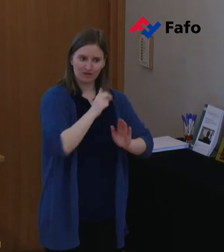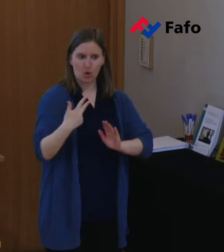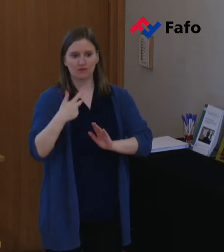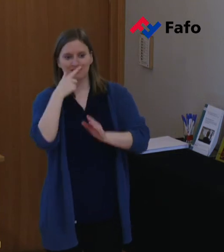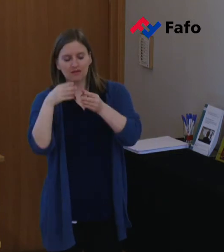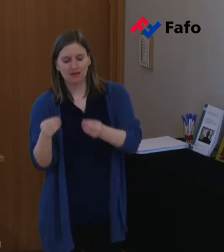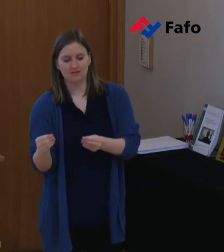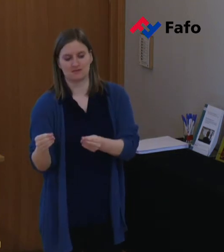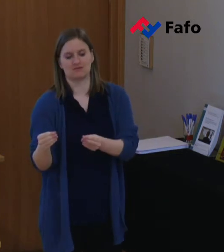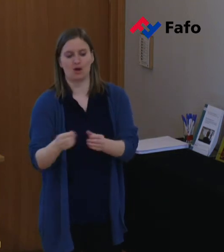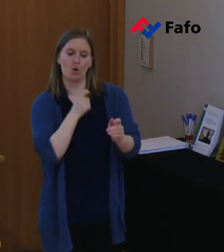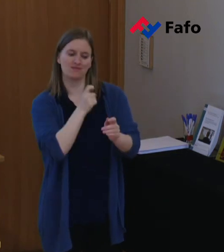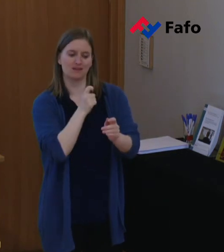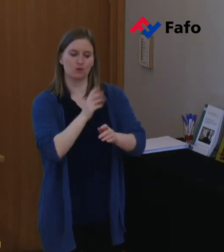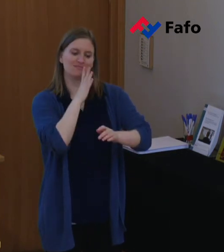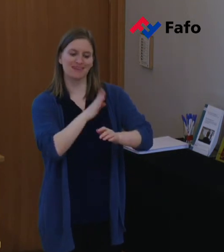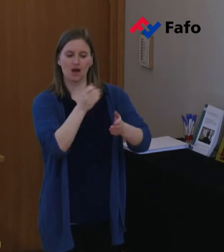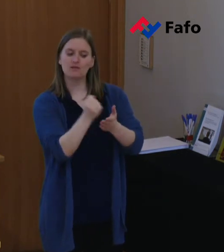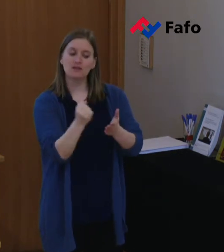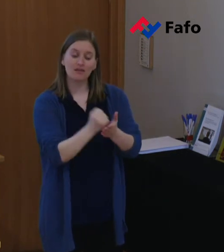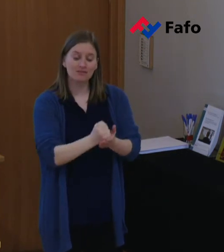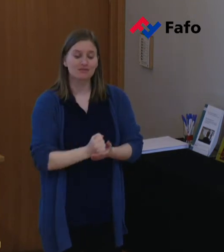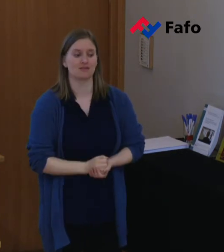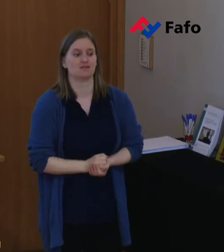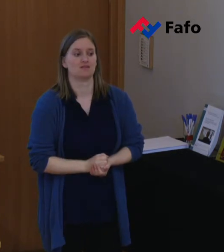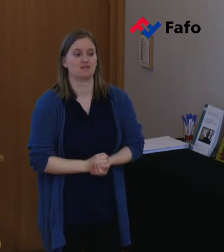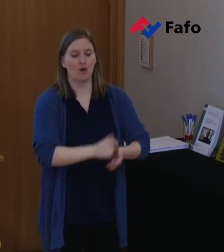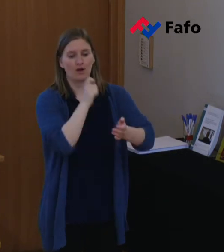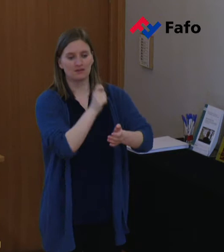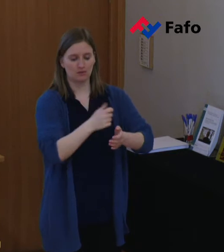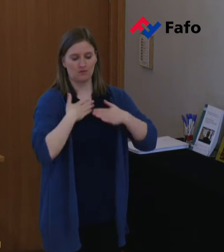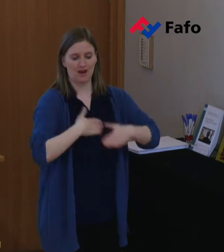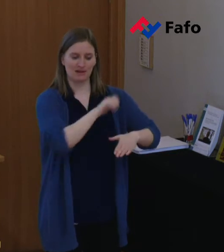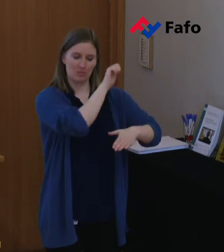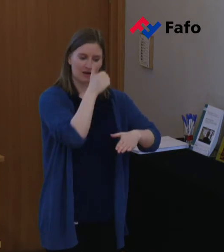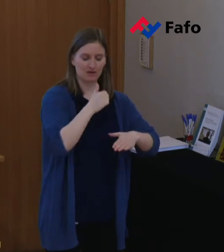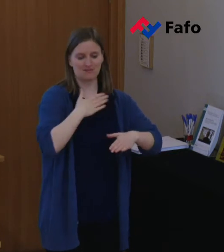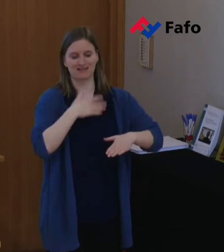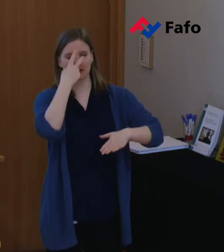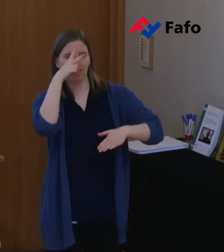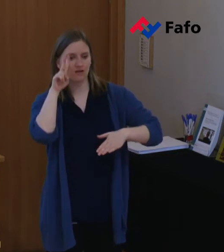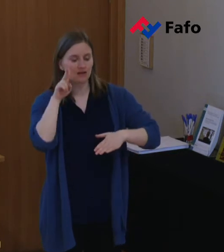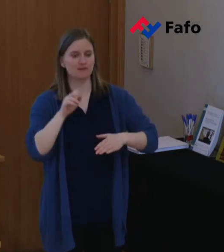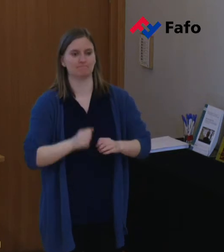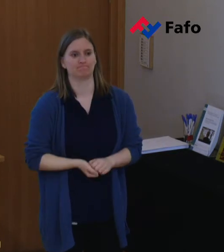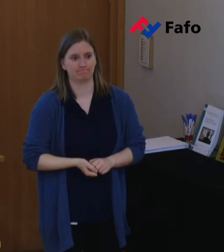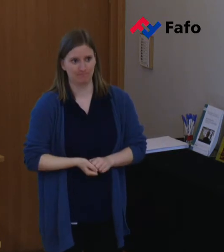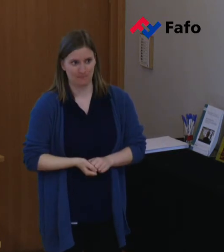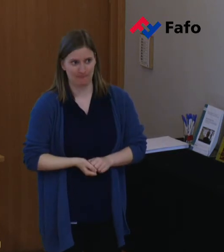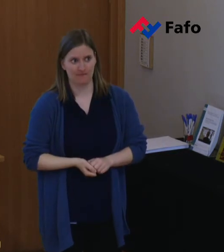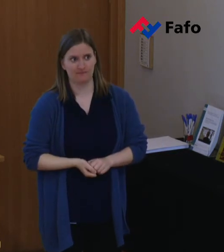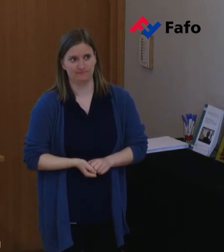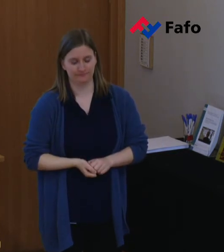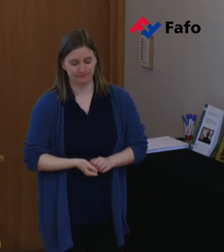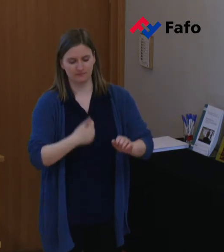Sandnes. Vi har intervjuet 9 ansatte, vi har intervjuet i Helse Bergen og i Helse Stavanger, og jeg